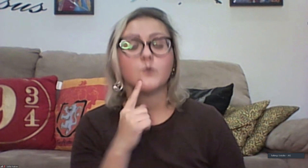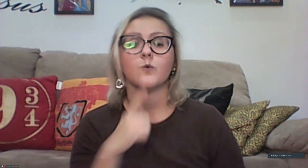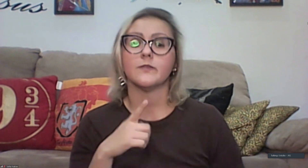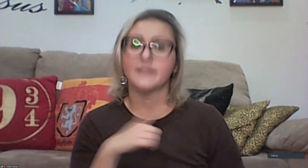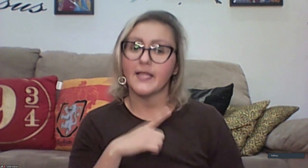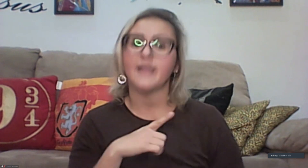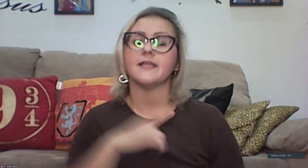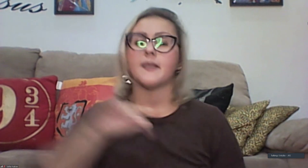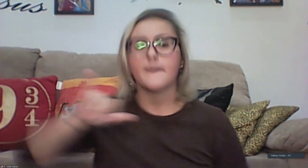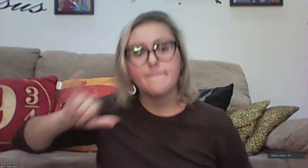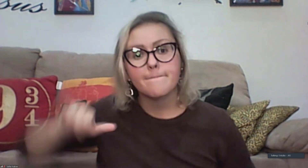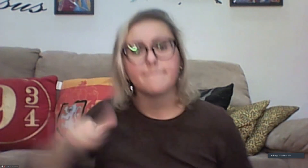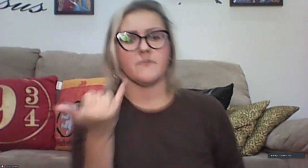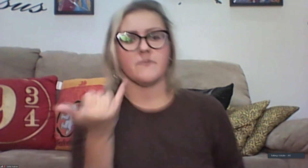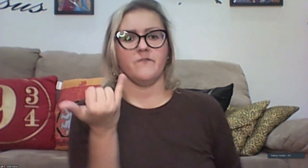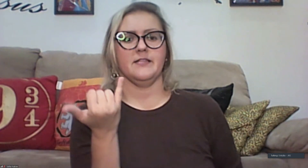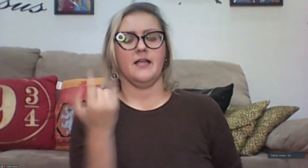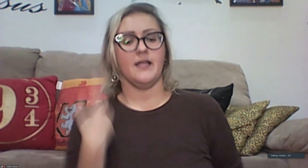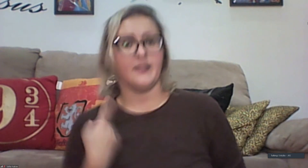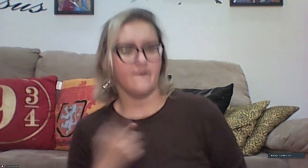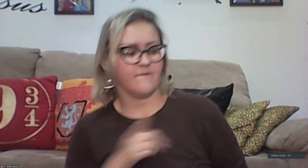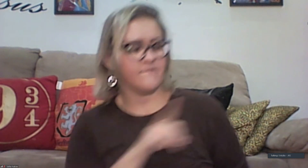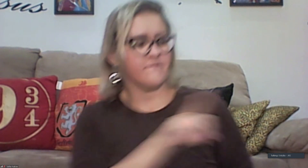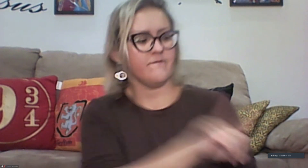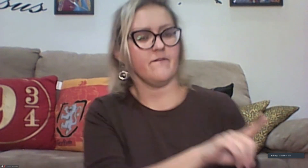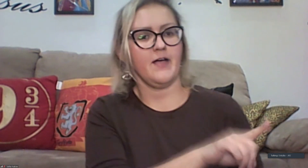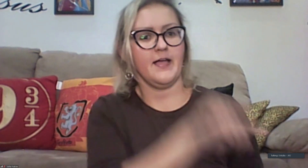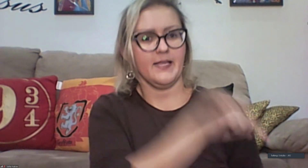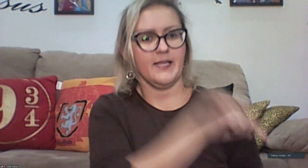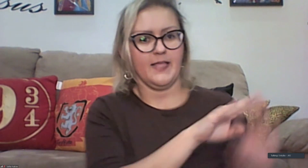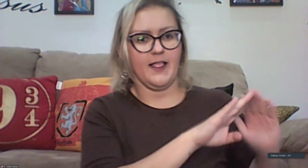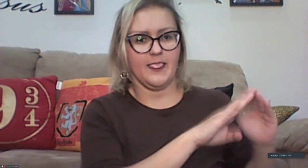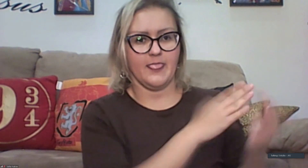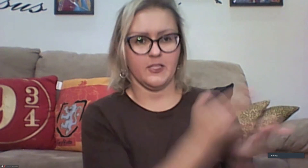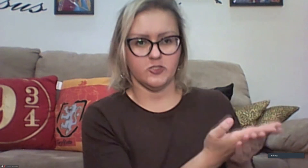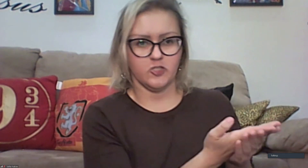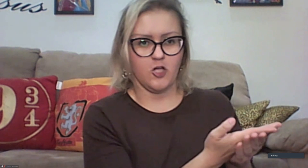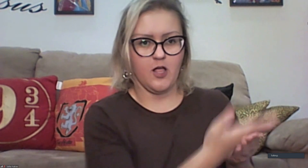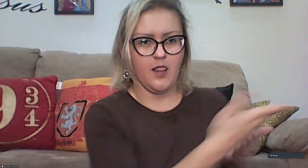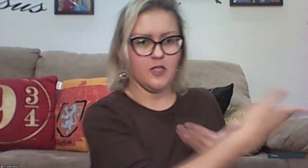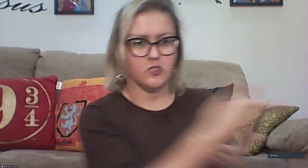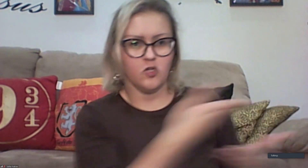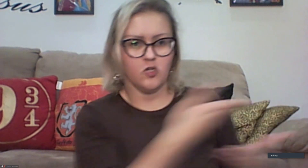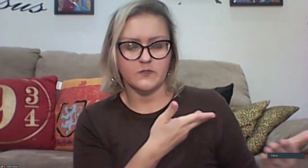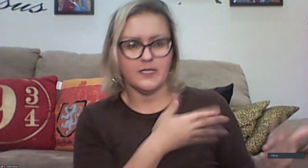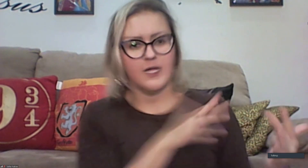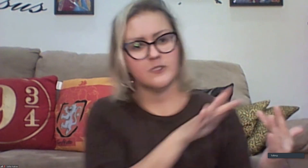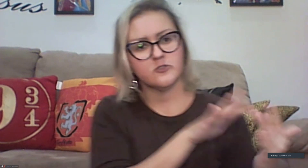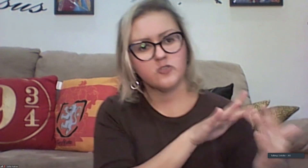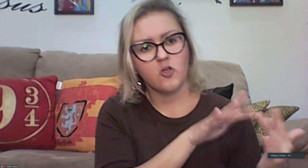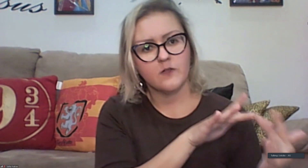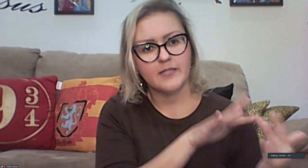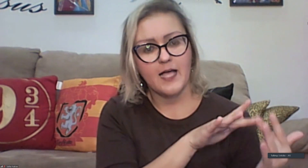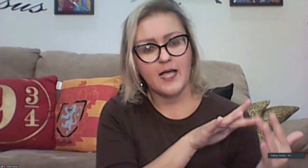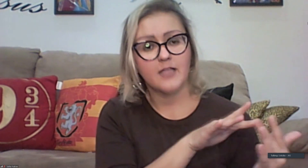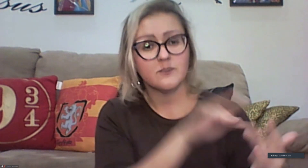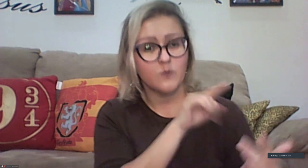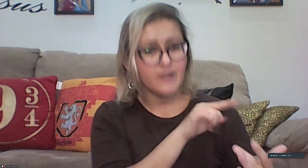pessoas, outros surdos? É na escola. E na escola, quando eu estou, eu posso ter uma troca, ter contato